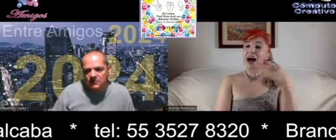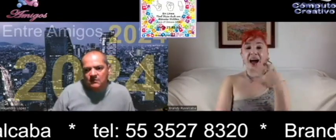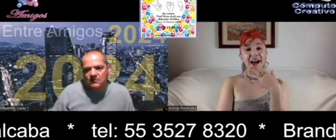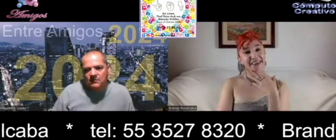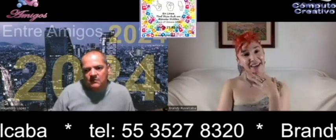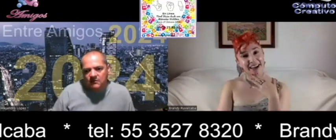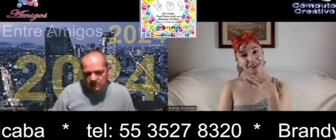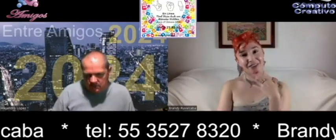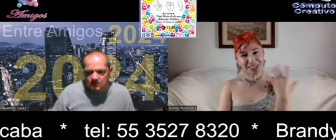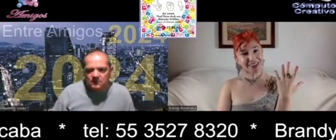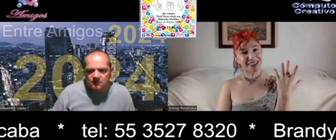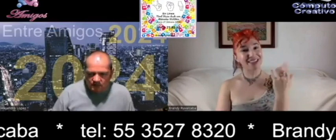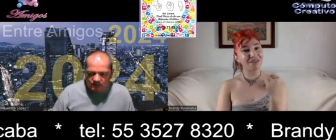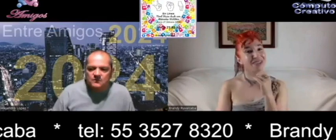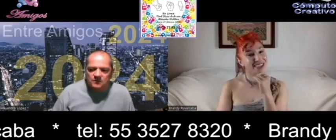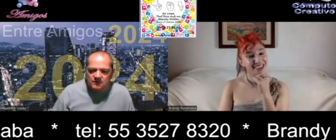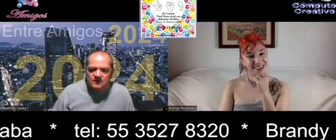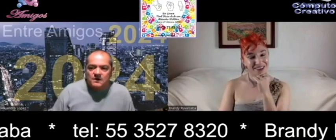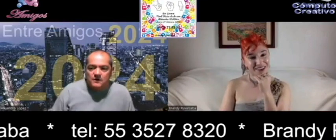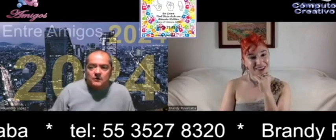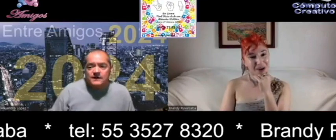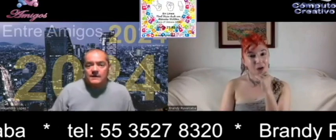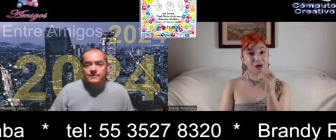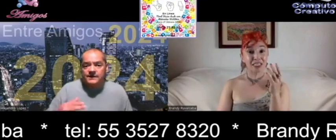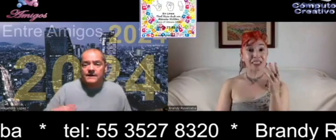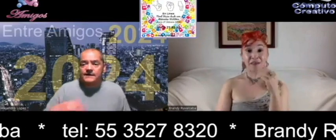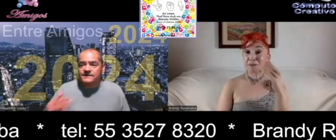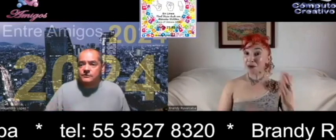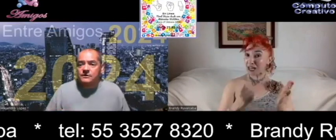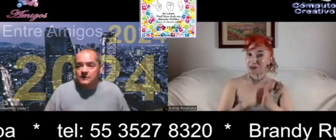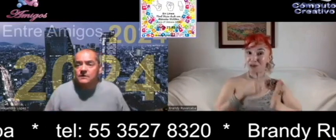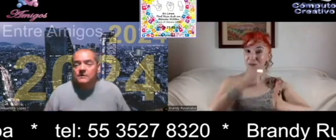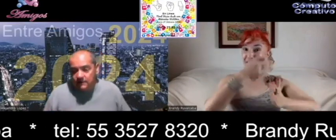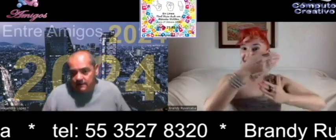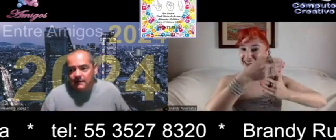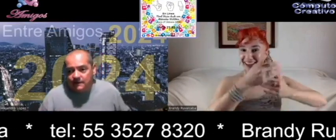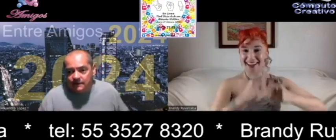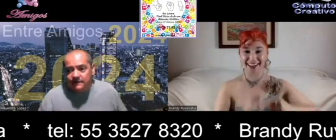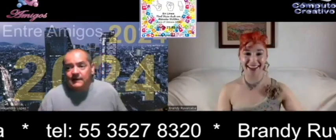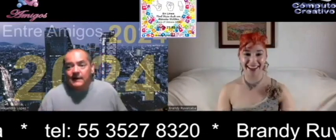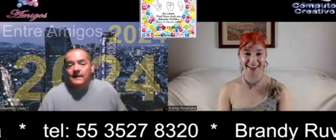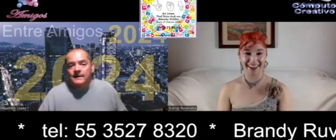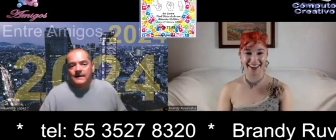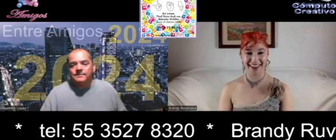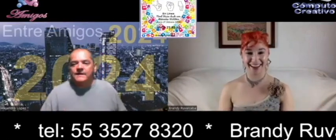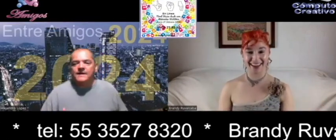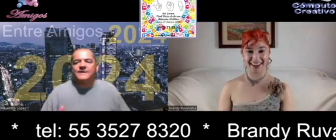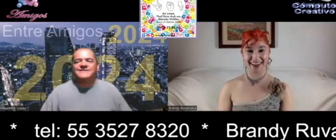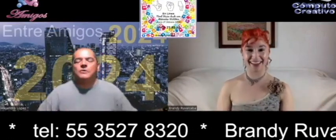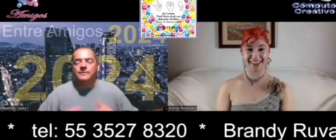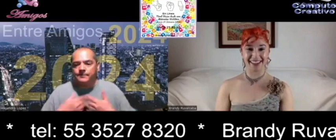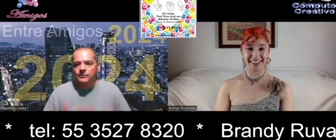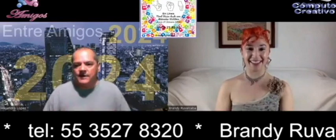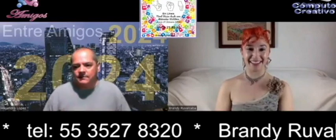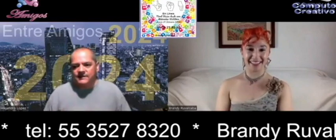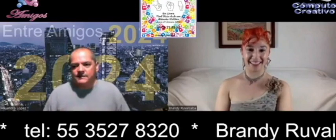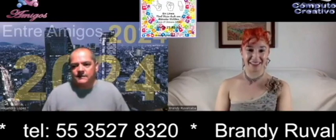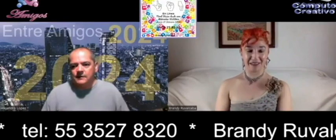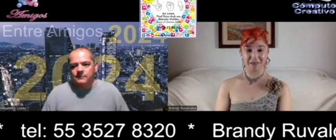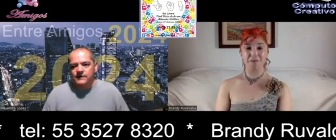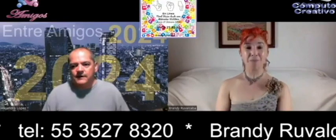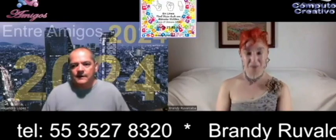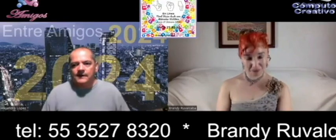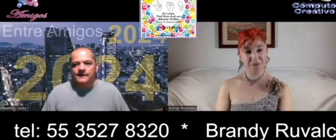dices, ay, claro, no estaba tan difícil, ¿no? no, y O, el aprender a pero ya lo superé. sí, el aprender a resolver